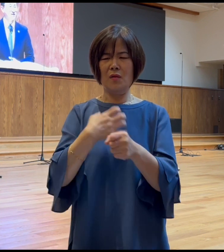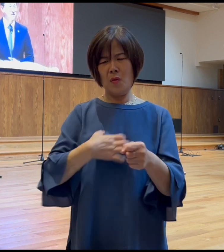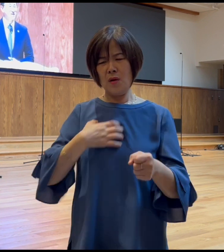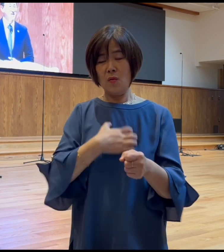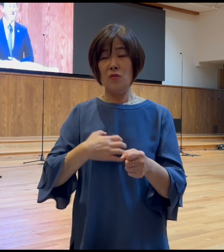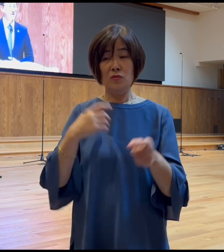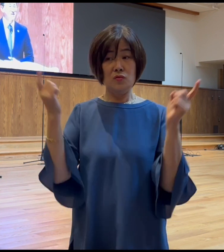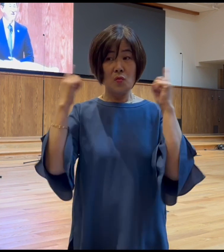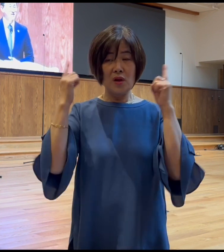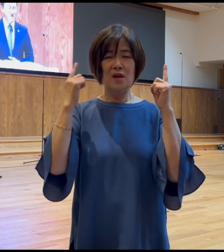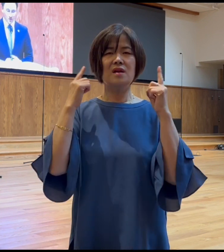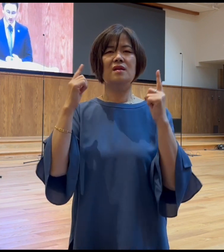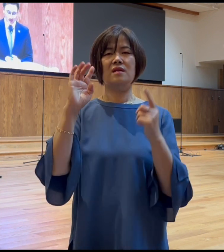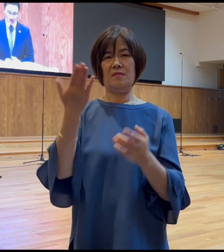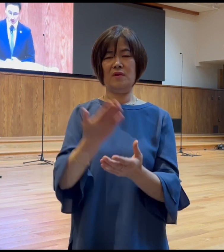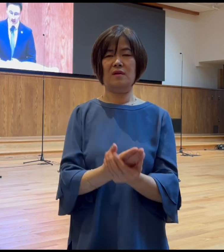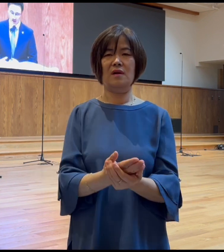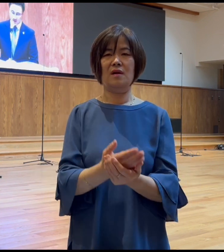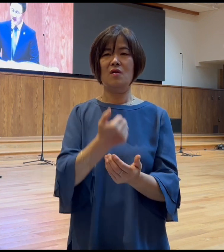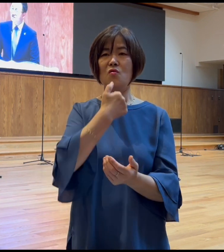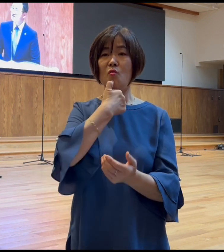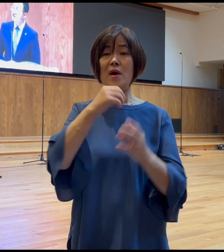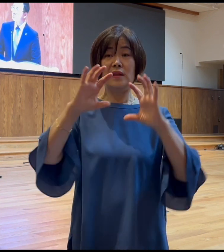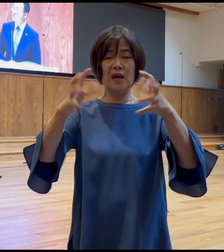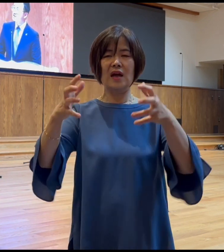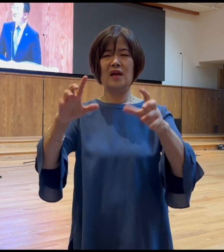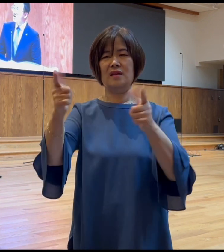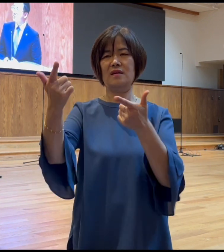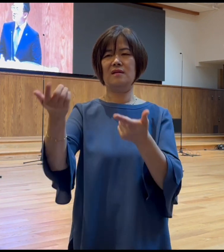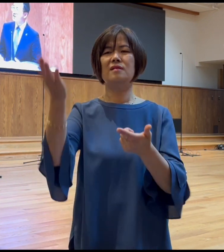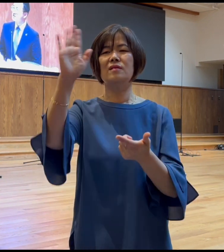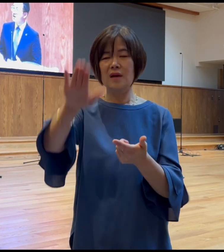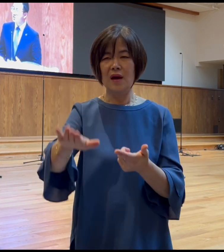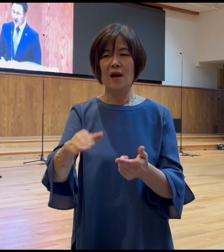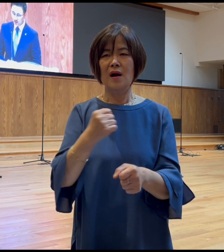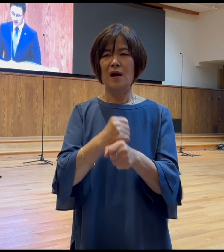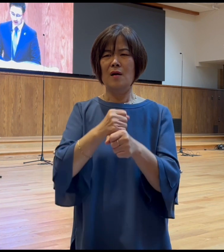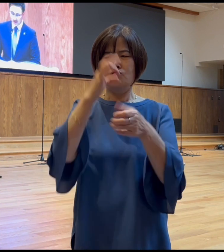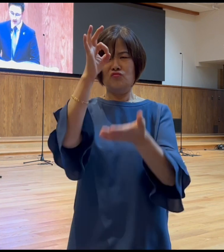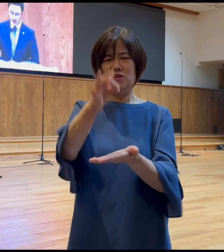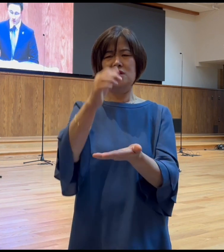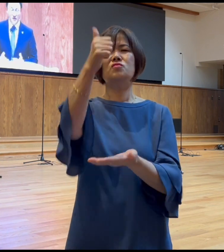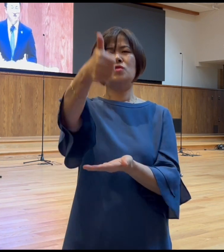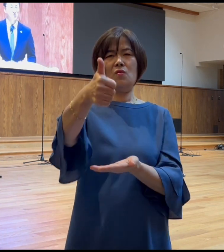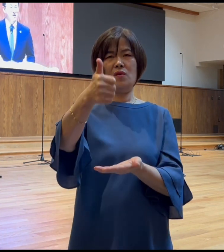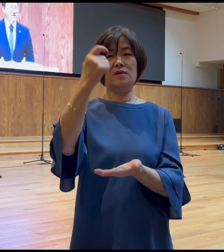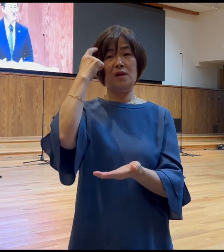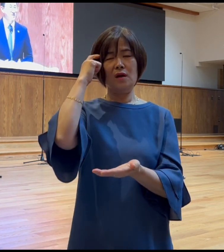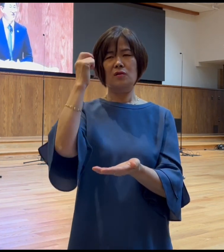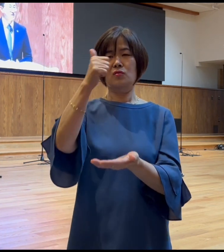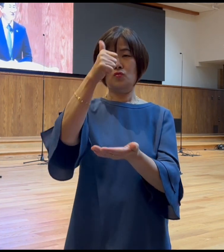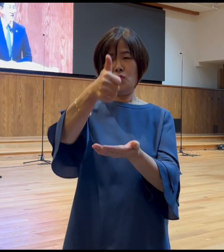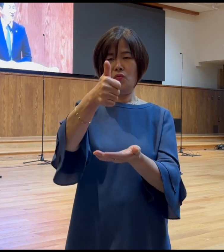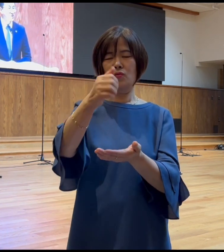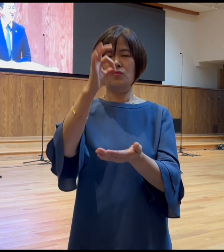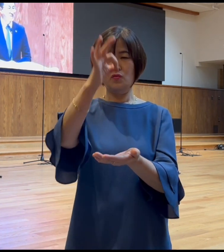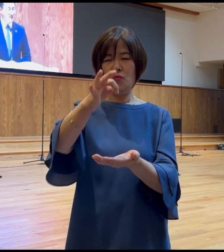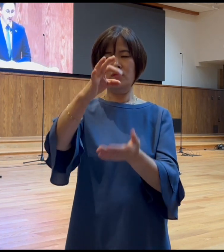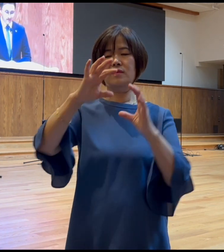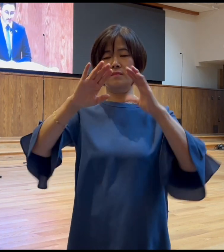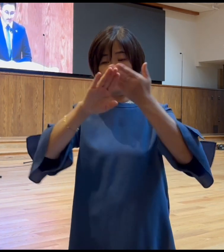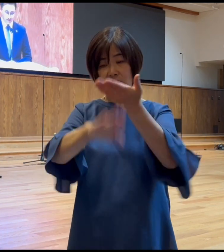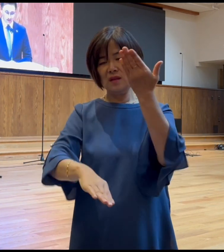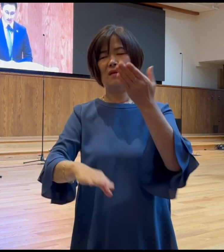살아갑니다. 로마 제국은 아니지만 물질과 번영이 최고라고 여기는 돈의 제국 아래에서 살아가고